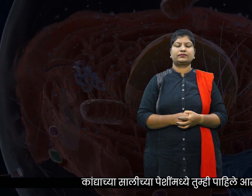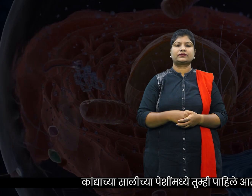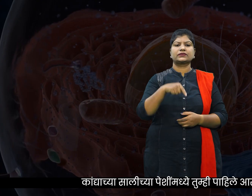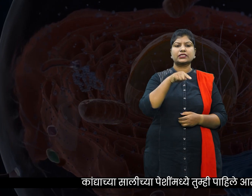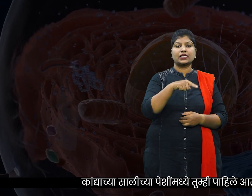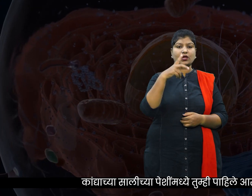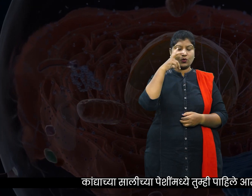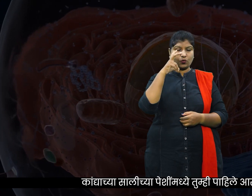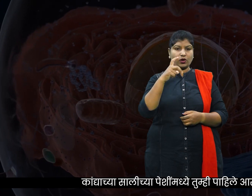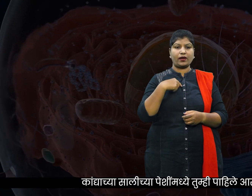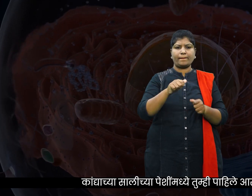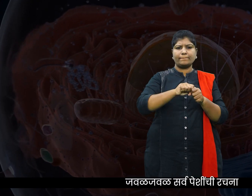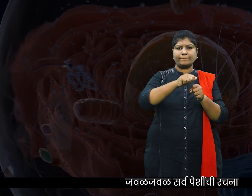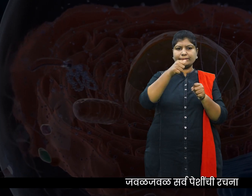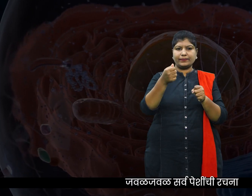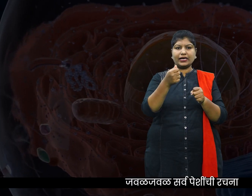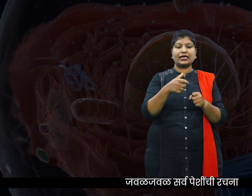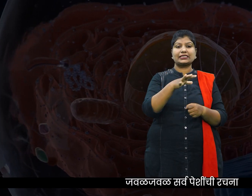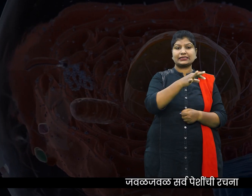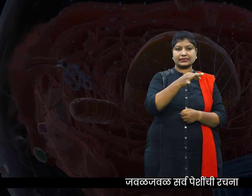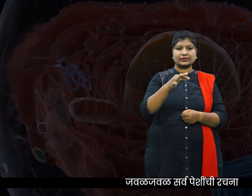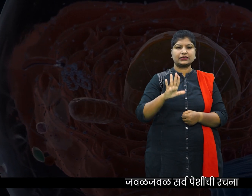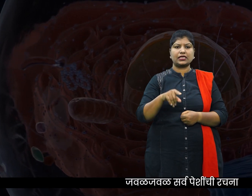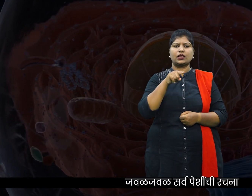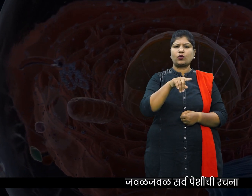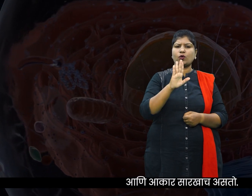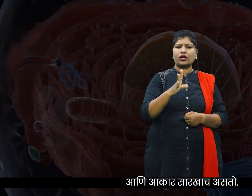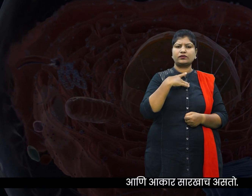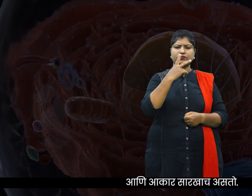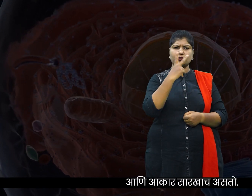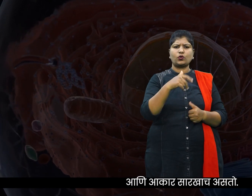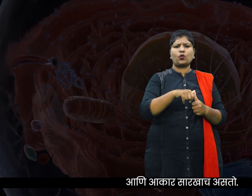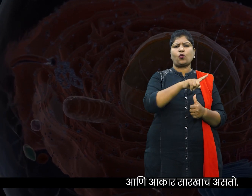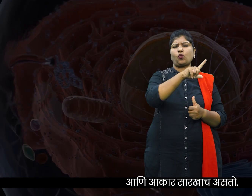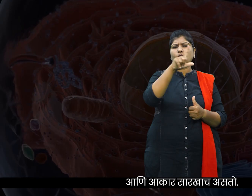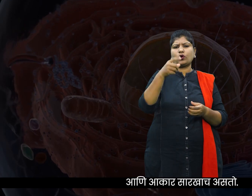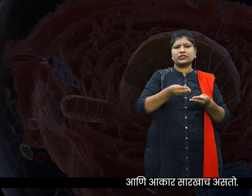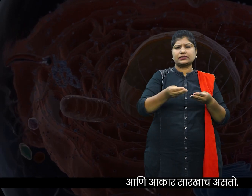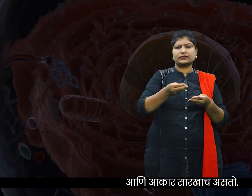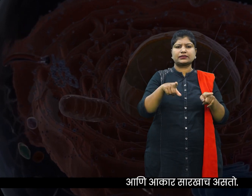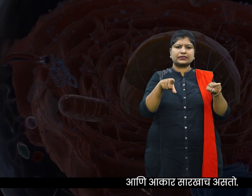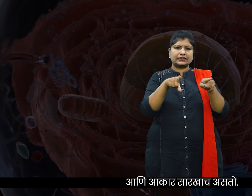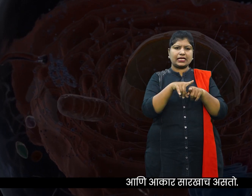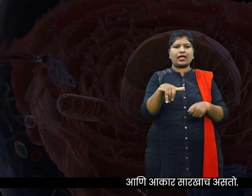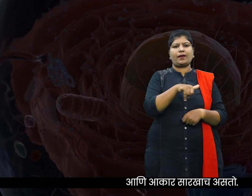कांद्याच्या सालीच्या पेशीमध्ये तुम्ही पाहिले असाल की जवळजवळ सर्व पेशींची रचना आणि आकार सारखाच असतो.